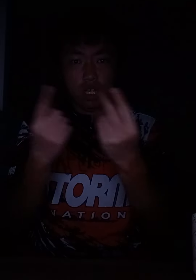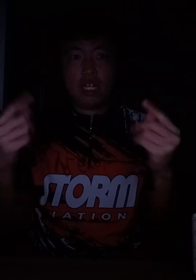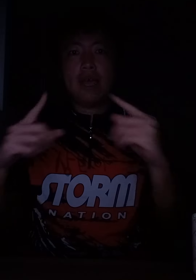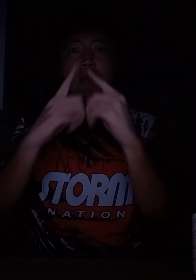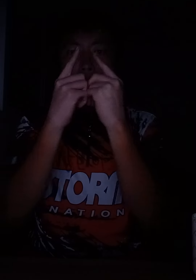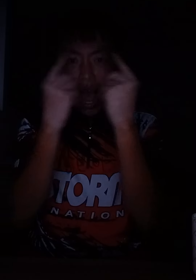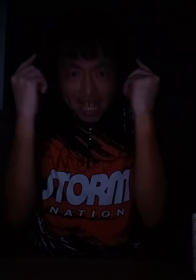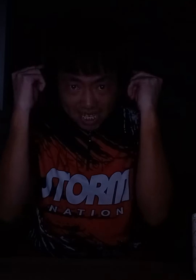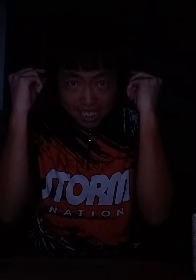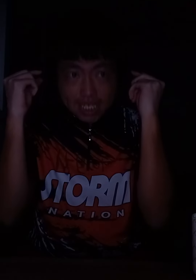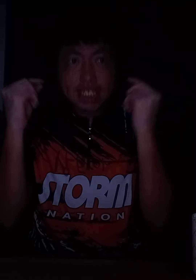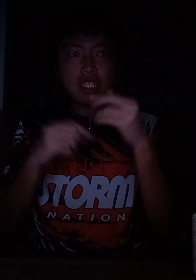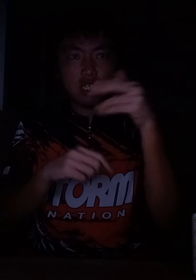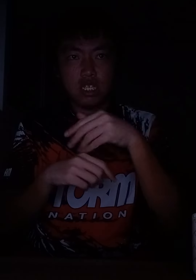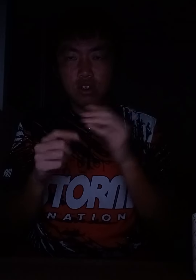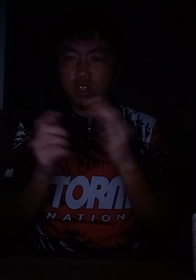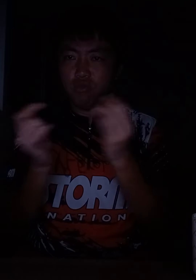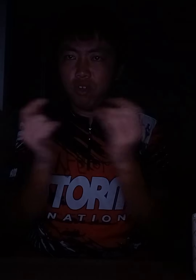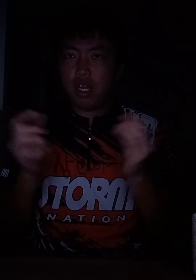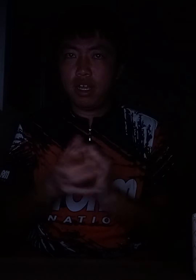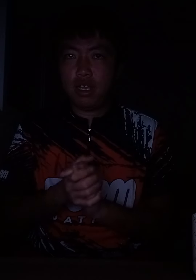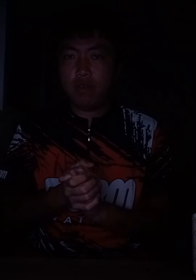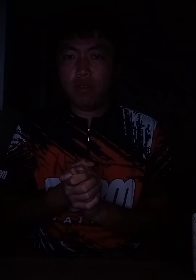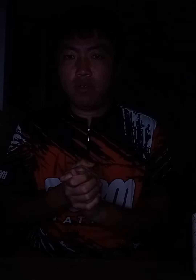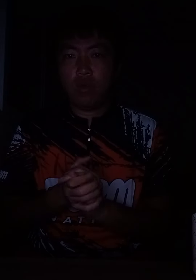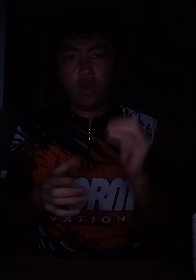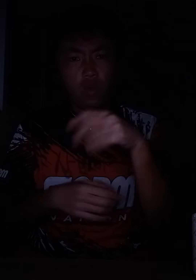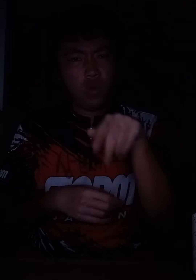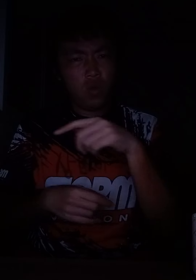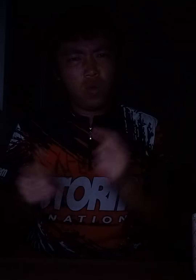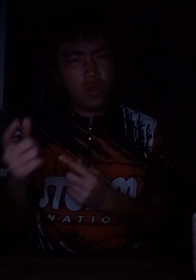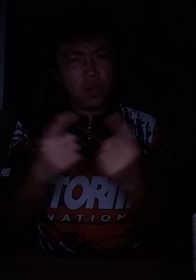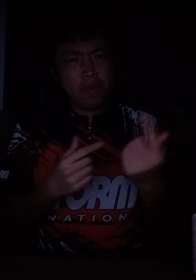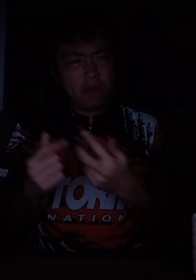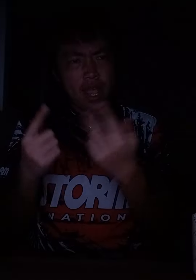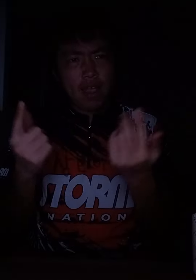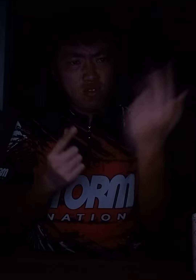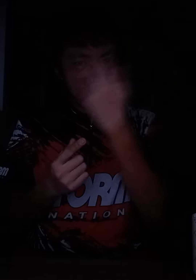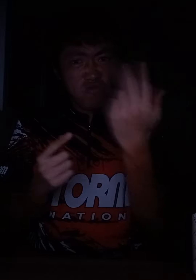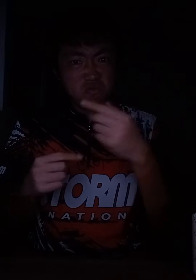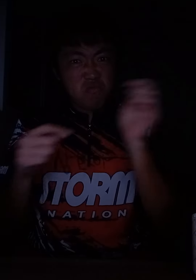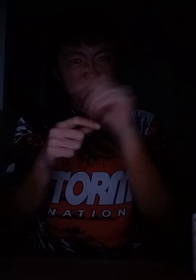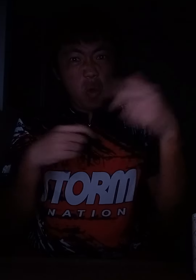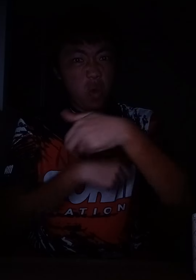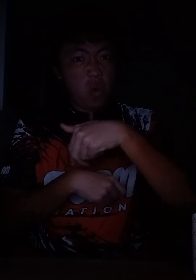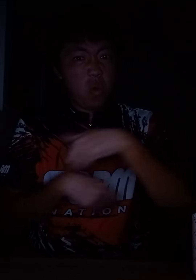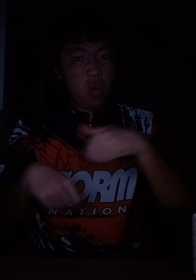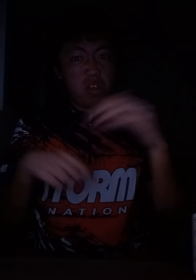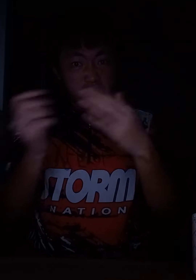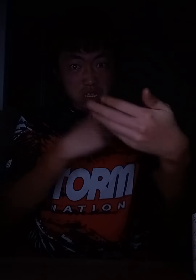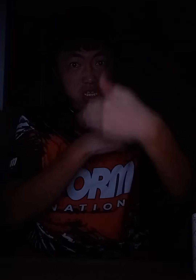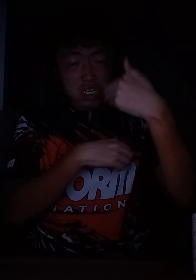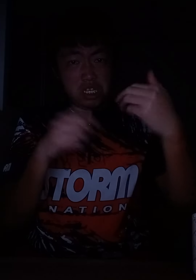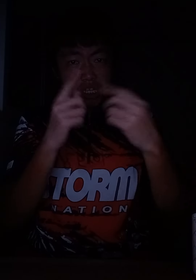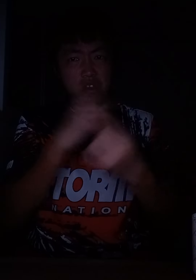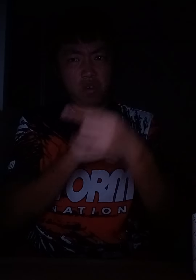때 마스크 착용은 의무화됐죠. 그런데도 맨 얼굴로 버스나 지하철을 타겠다며 고집을